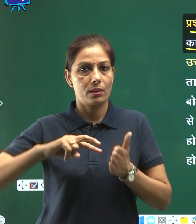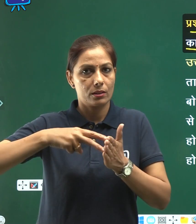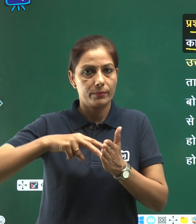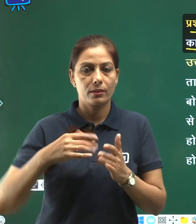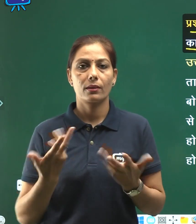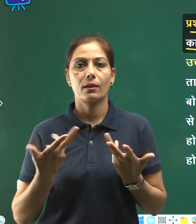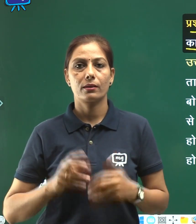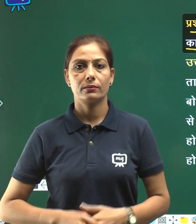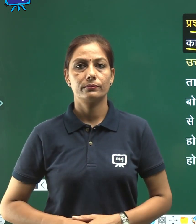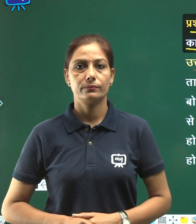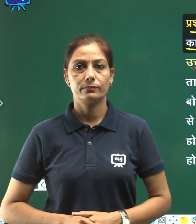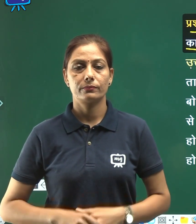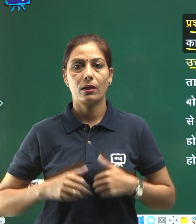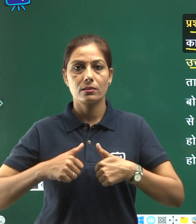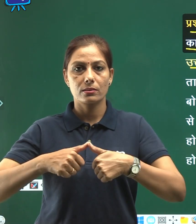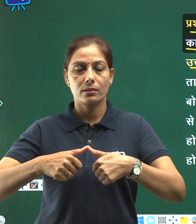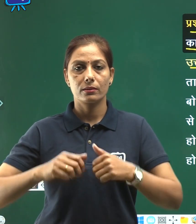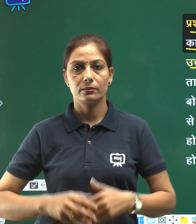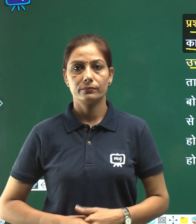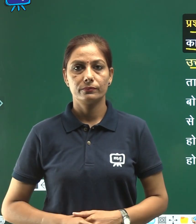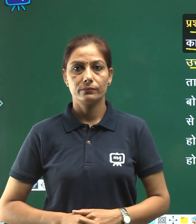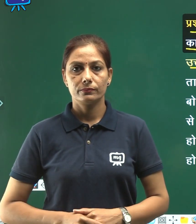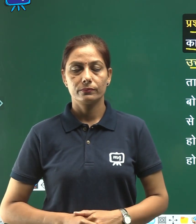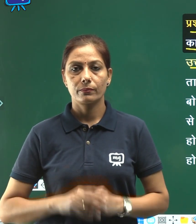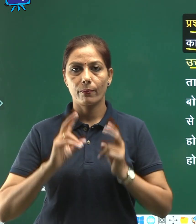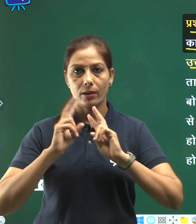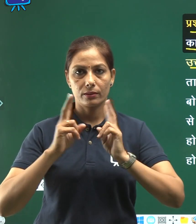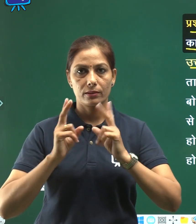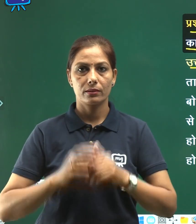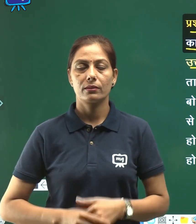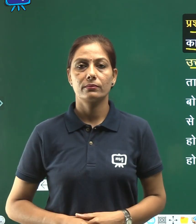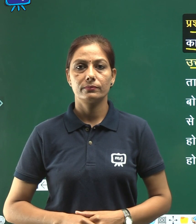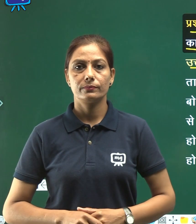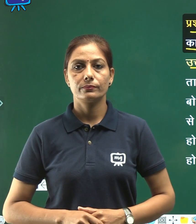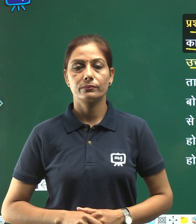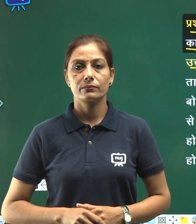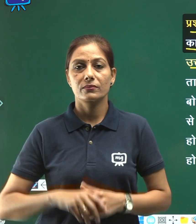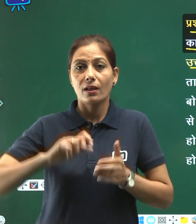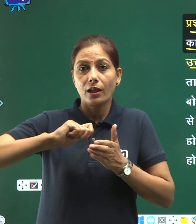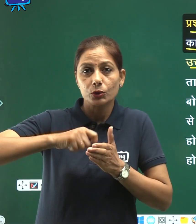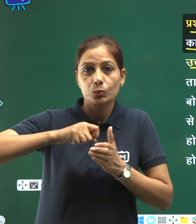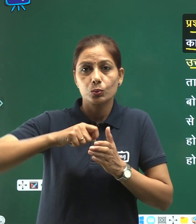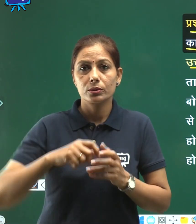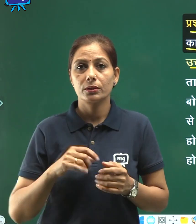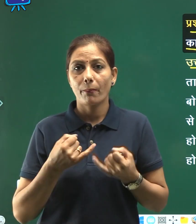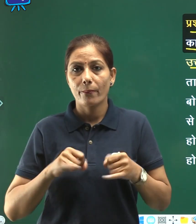तात्पर्य क्या है? उत्तर है, बात की चूड़ी मरने का